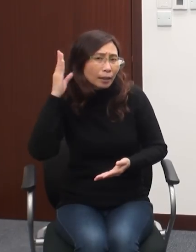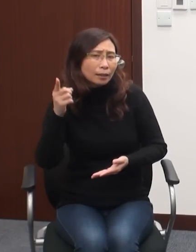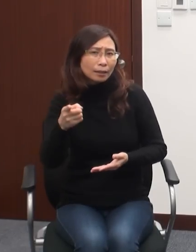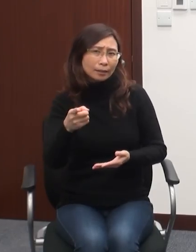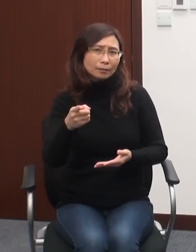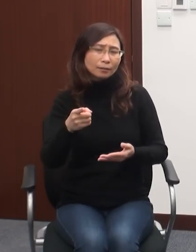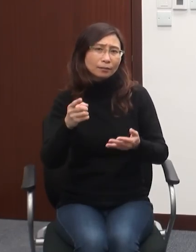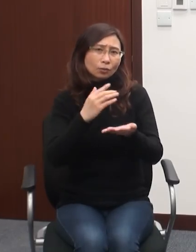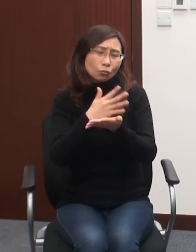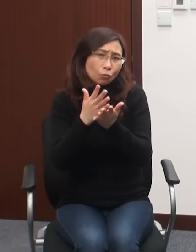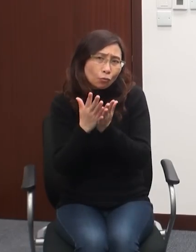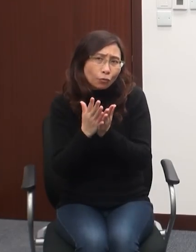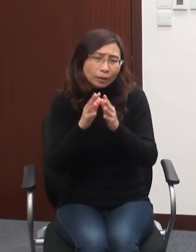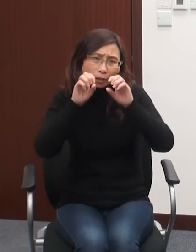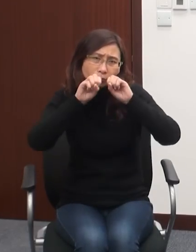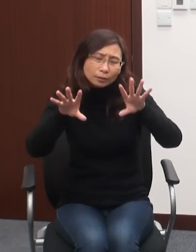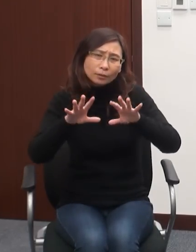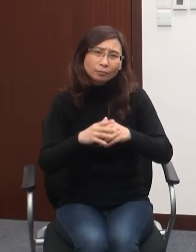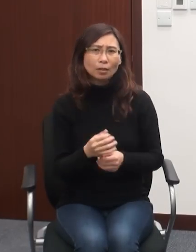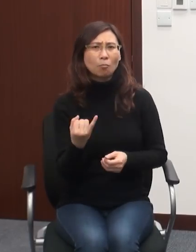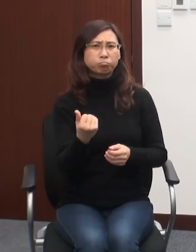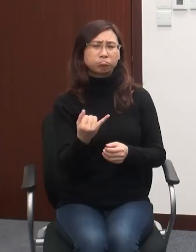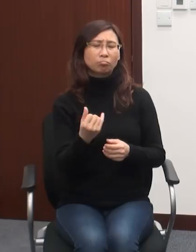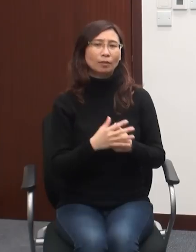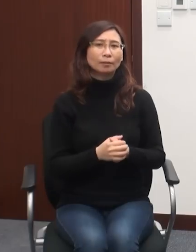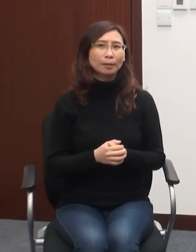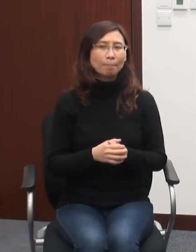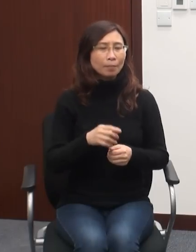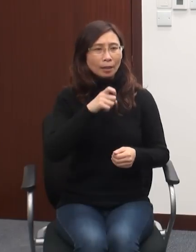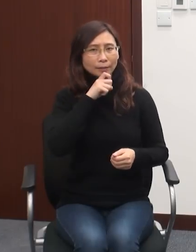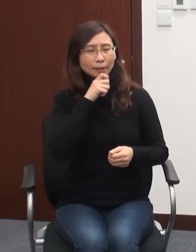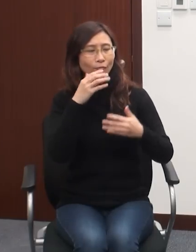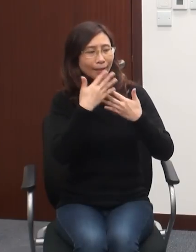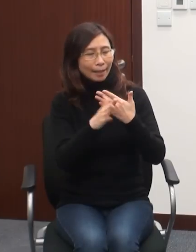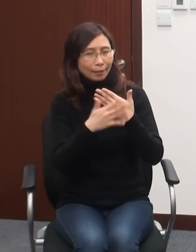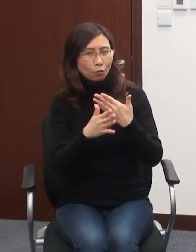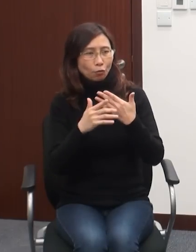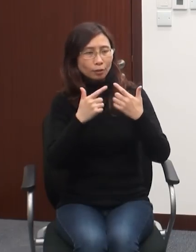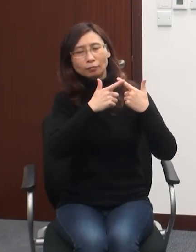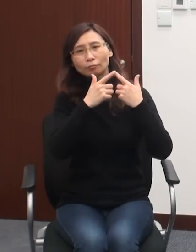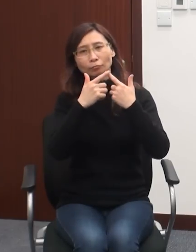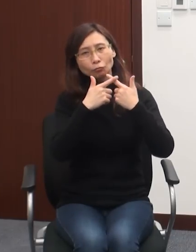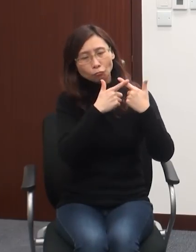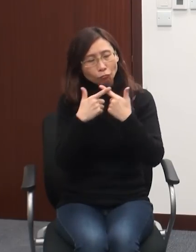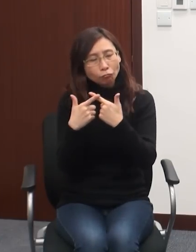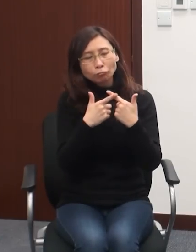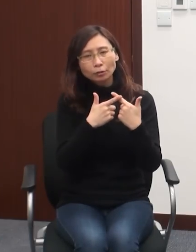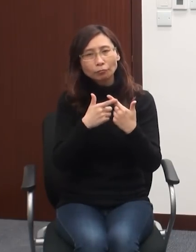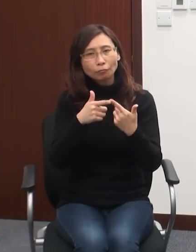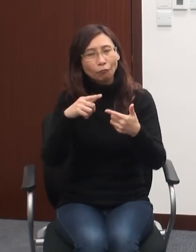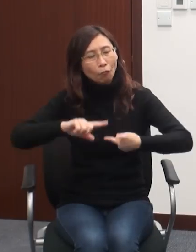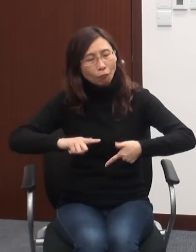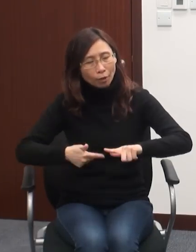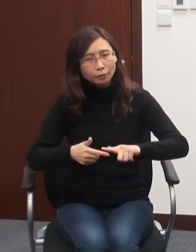咁同埋我諗第二樣嘢其實 咁其實都有一個抗爭形式嘅。我覺得網民啊，或者呢一